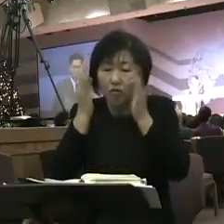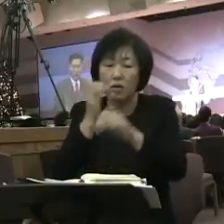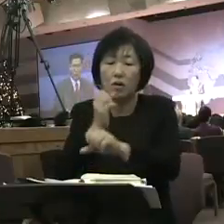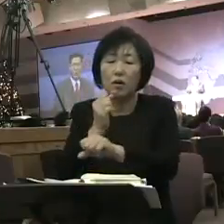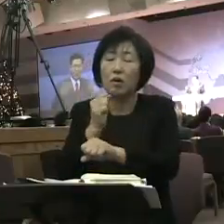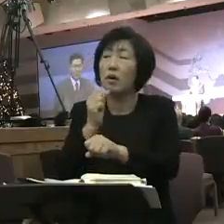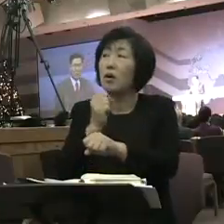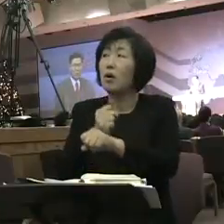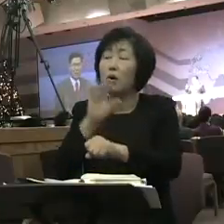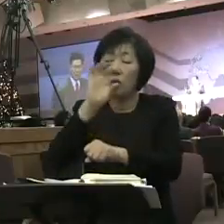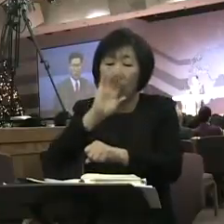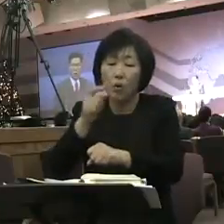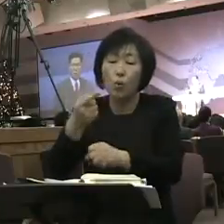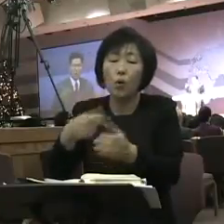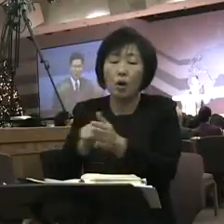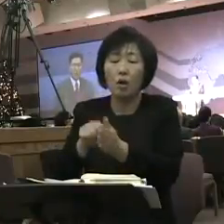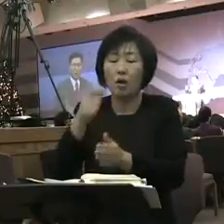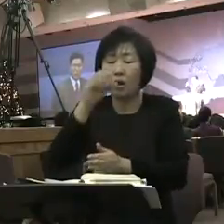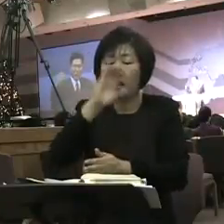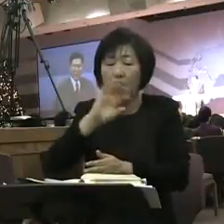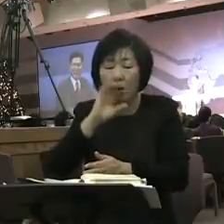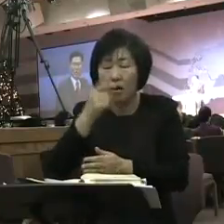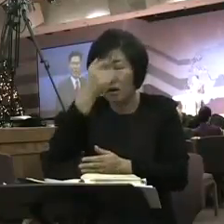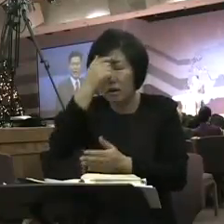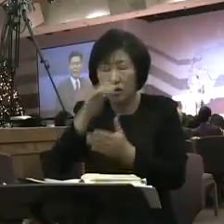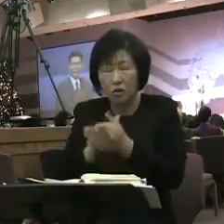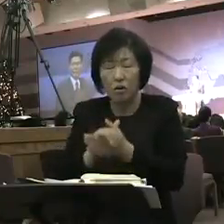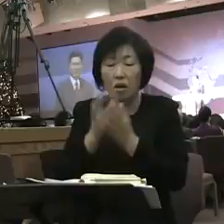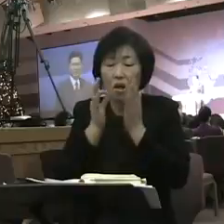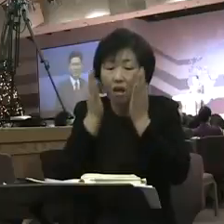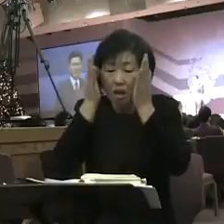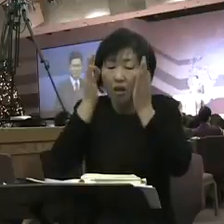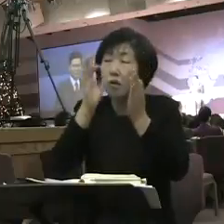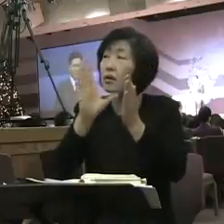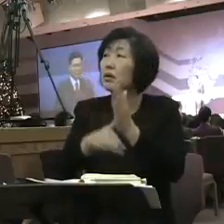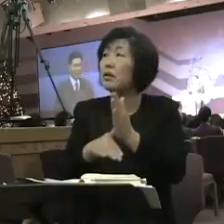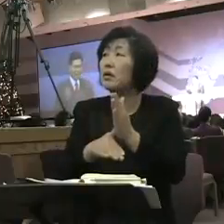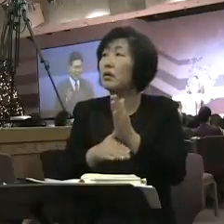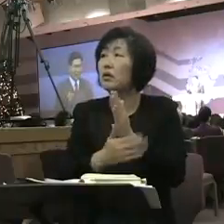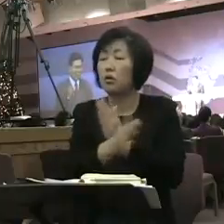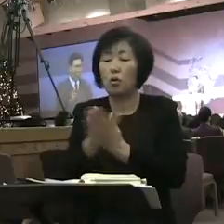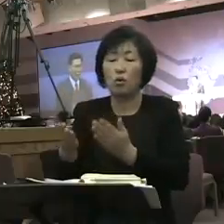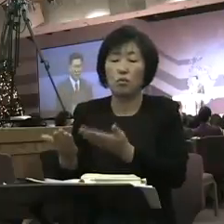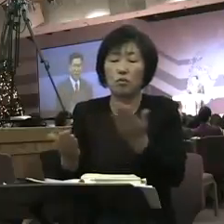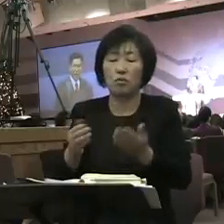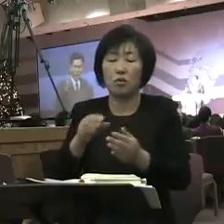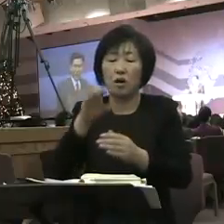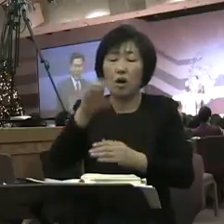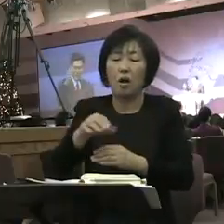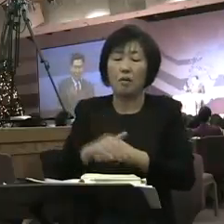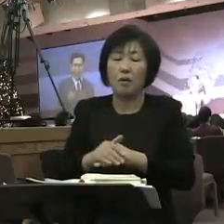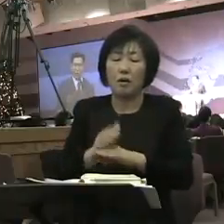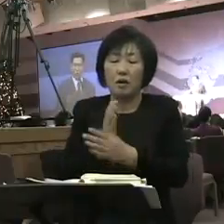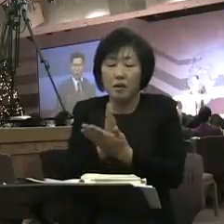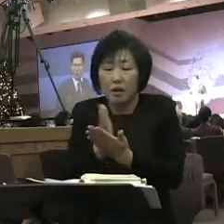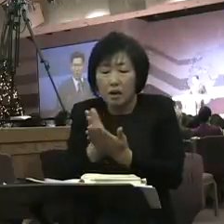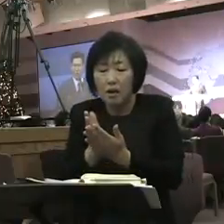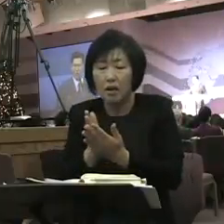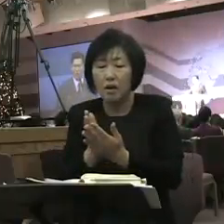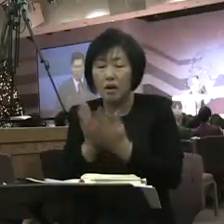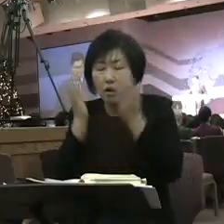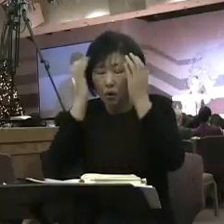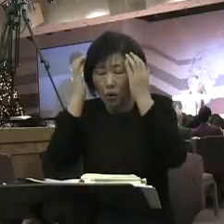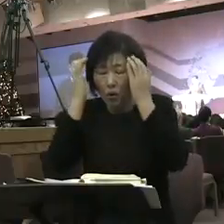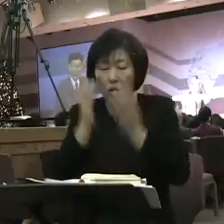위해서 훈련하고 그것을 위하여 기도하며 그것을 위하여 애쓸 때 여러분들 앞에 다양한 고난들과 다양한 장애